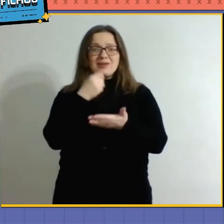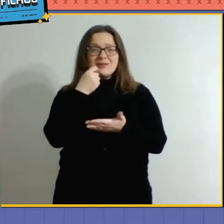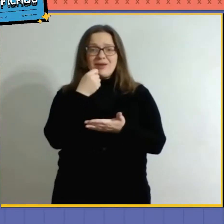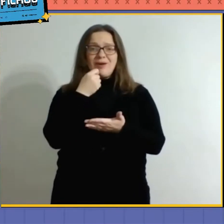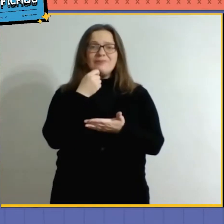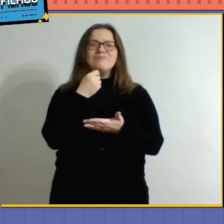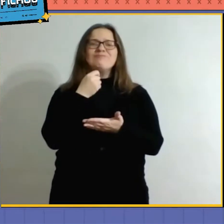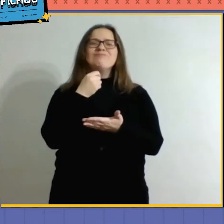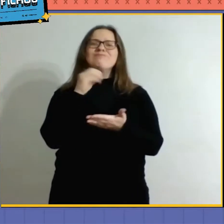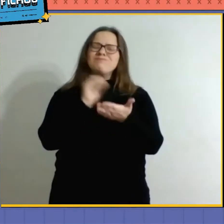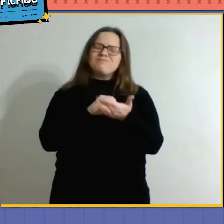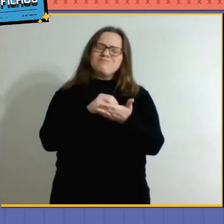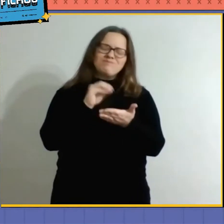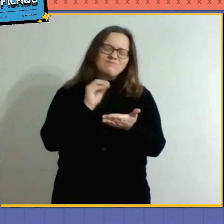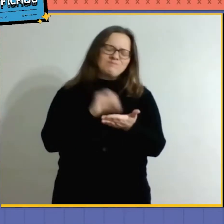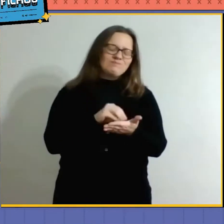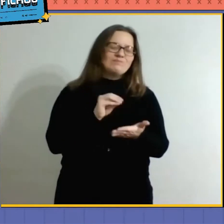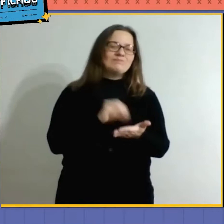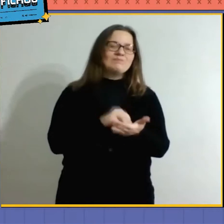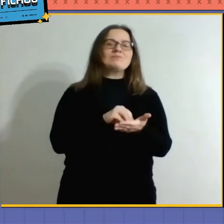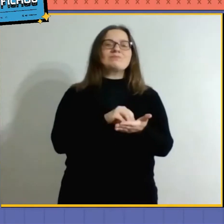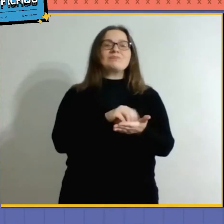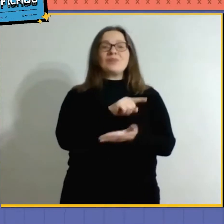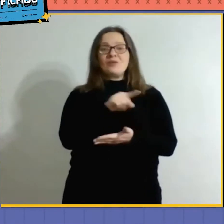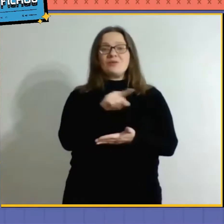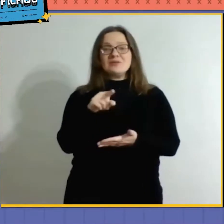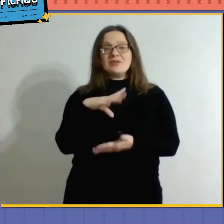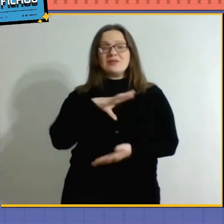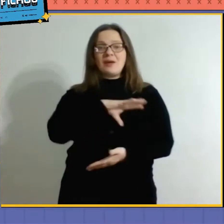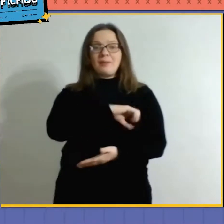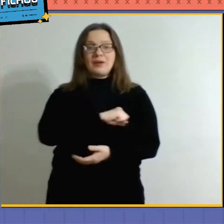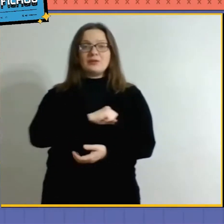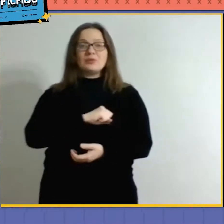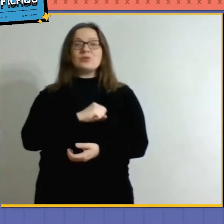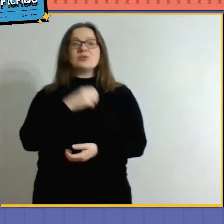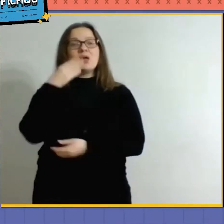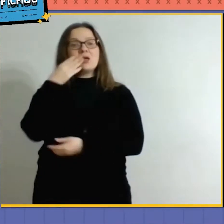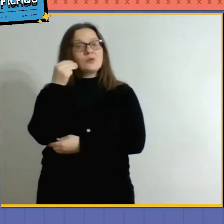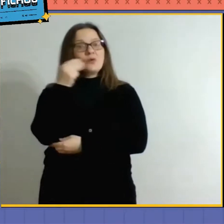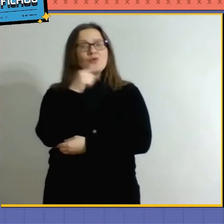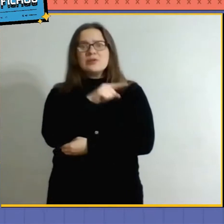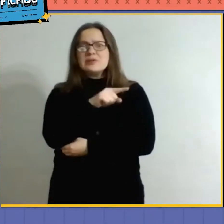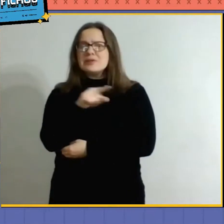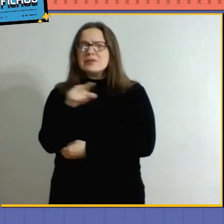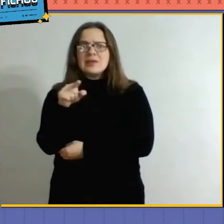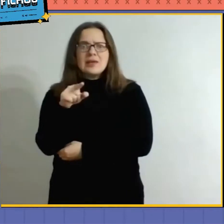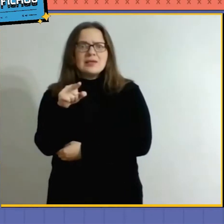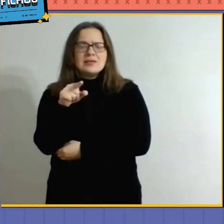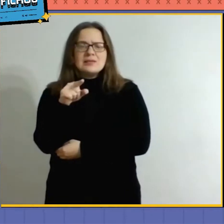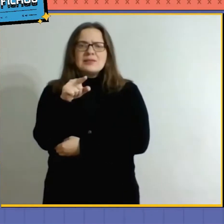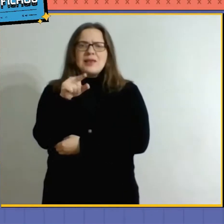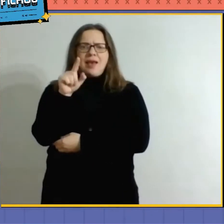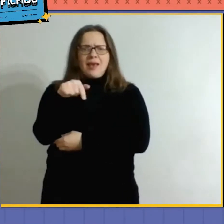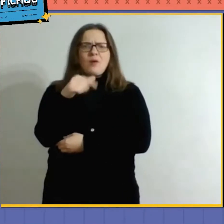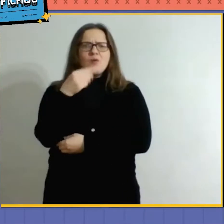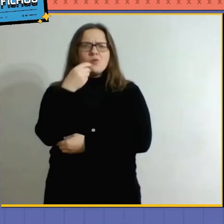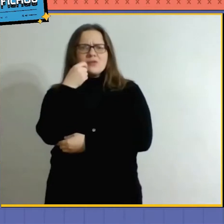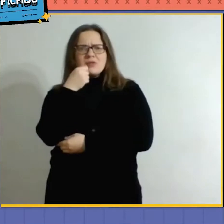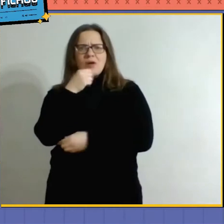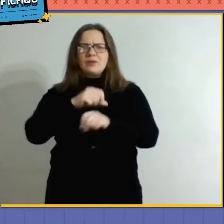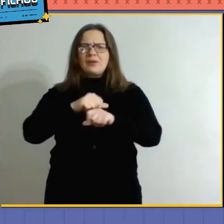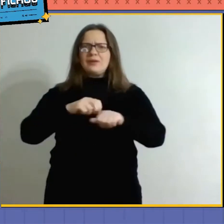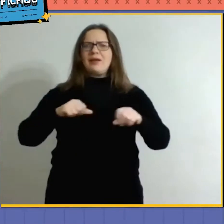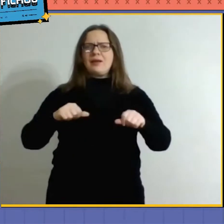então meus amados adolescentes vocês são só na terra vocês vão sabor onde vocês tiverem vocês podem mostrar com